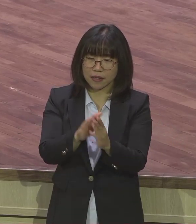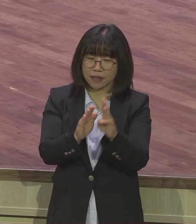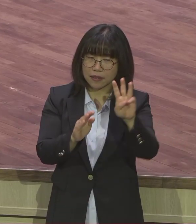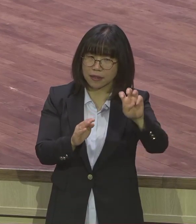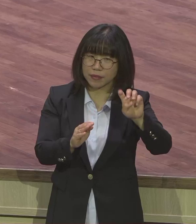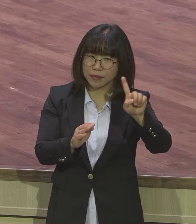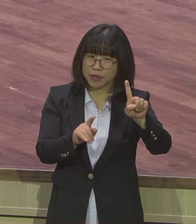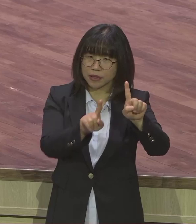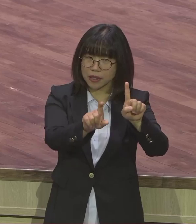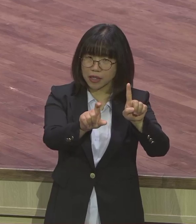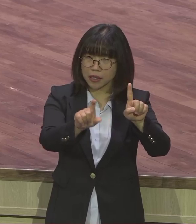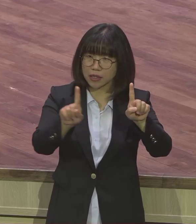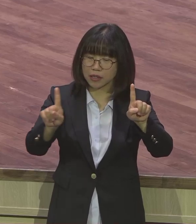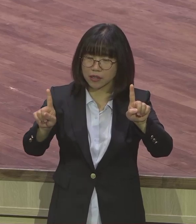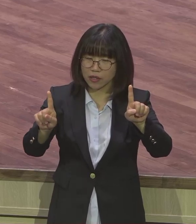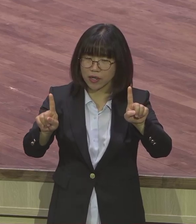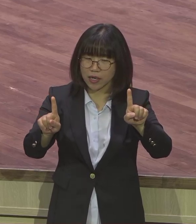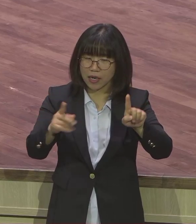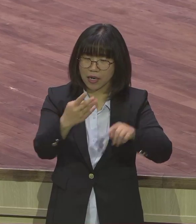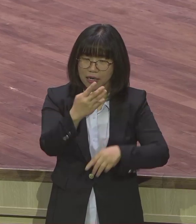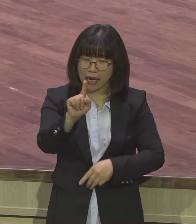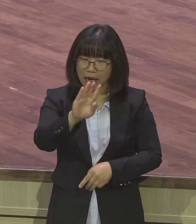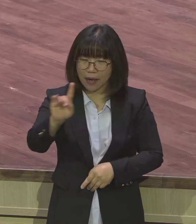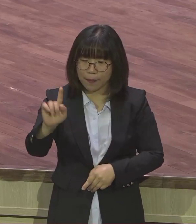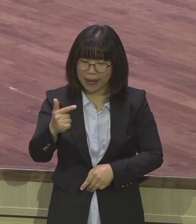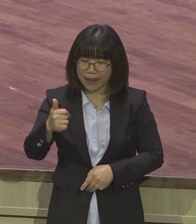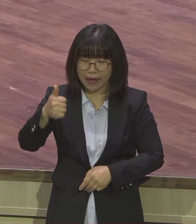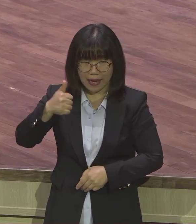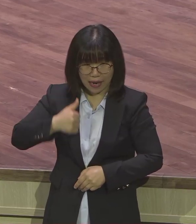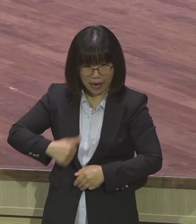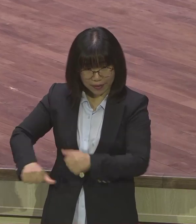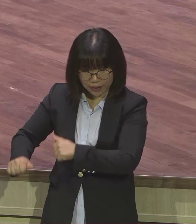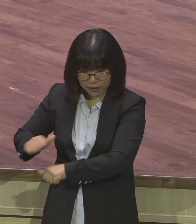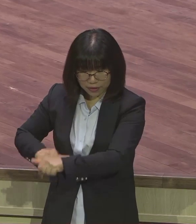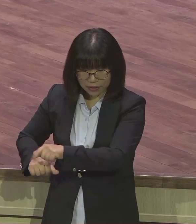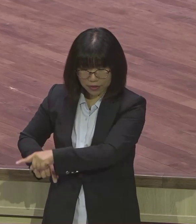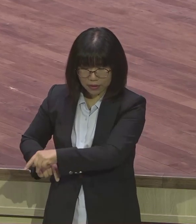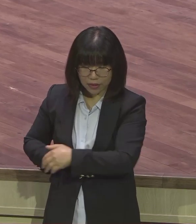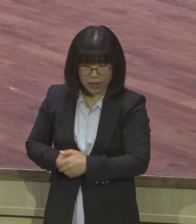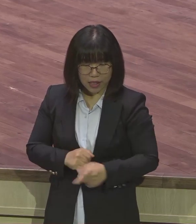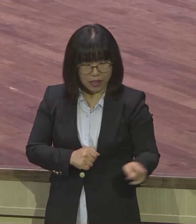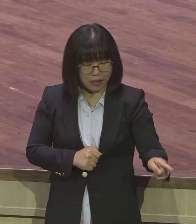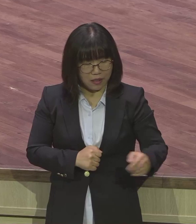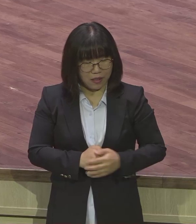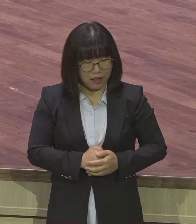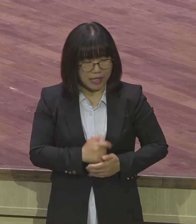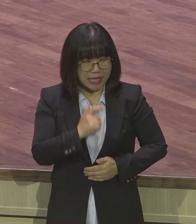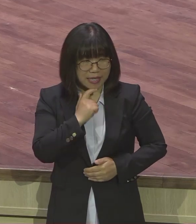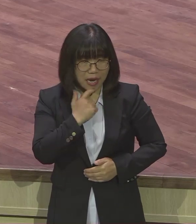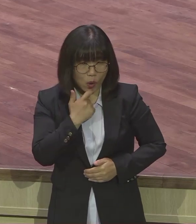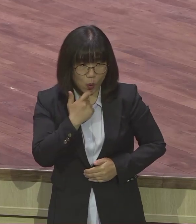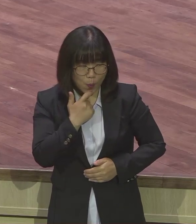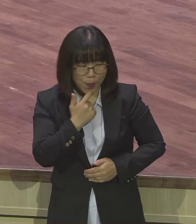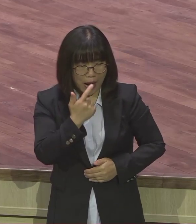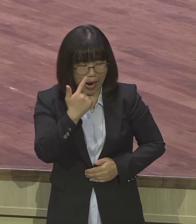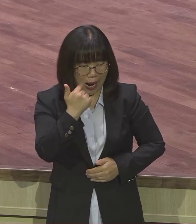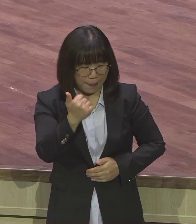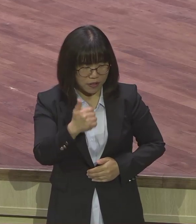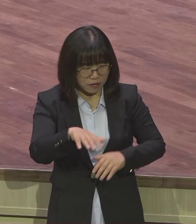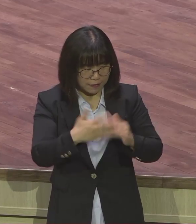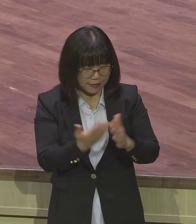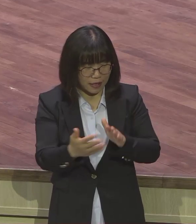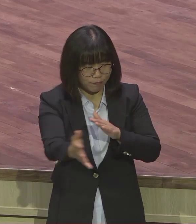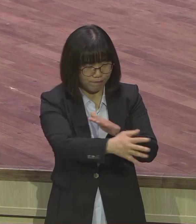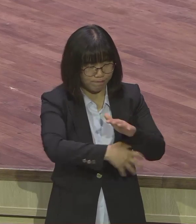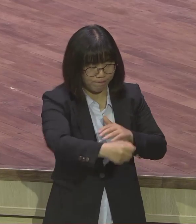31장 1절에 보면요. 라반의 아들들이 뭐라 말하냐니까 야곱이 자기 아버지 소유를 다